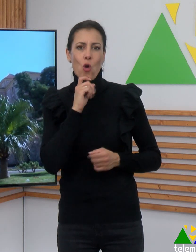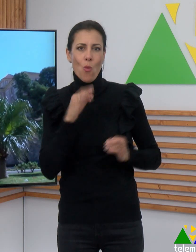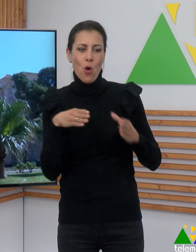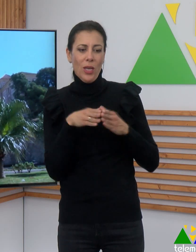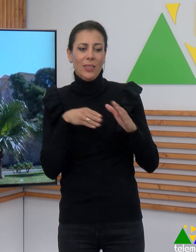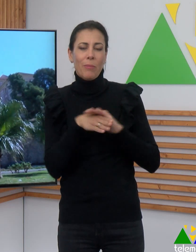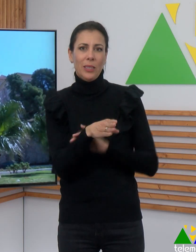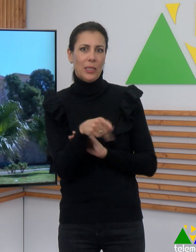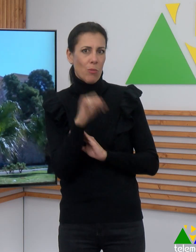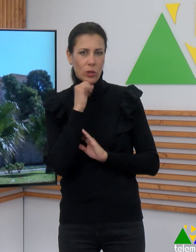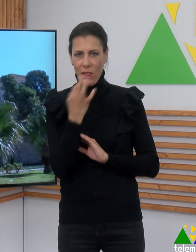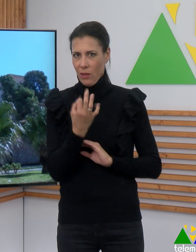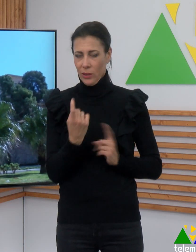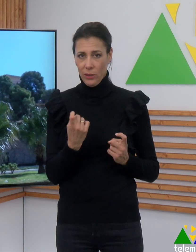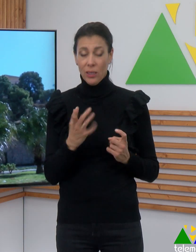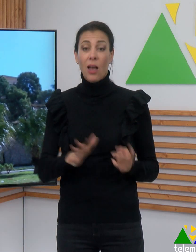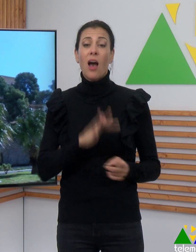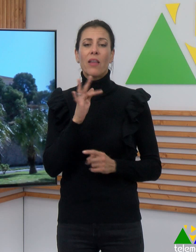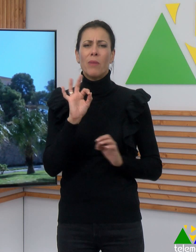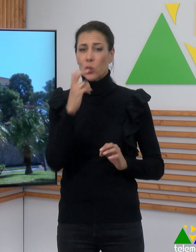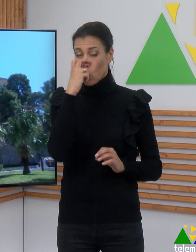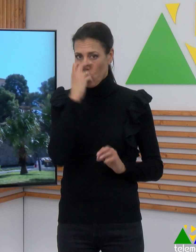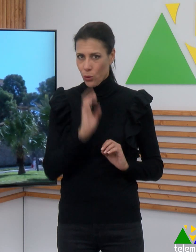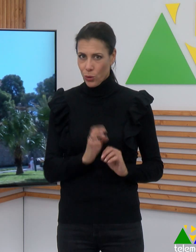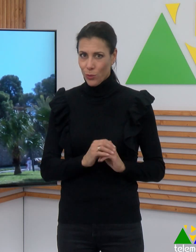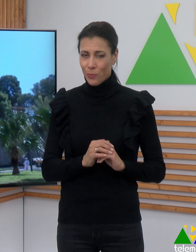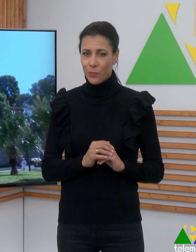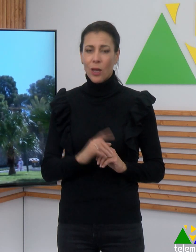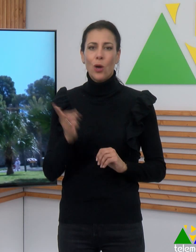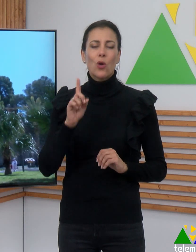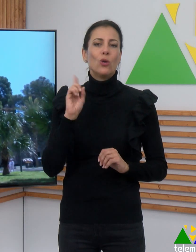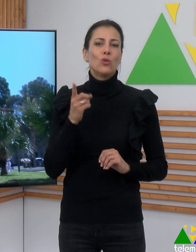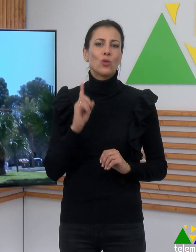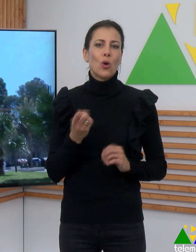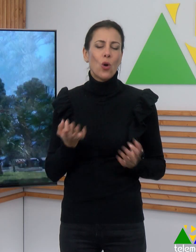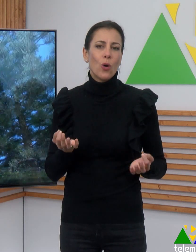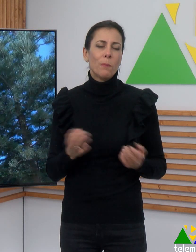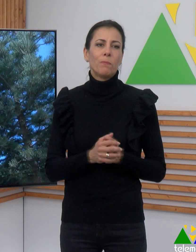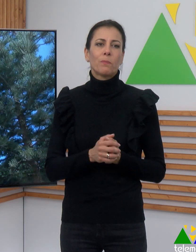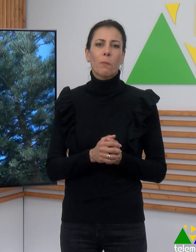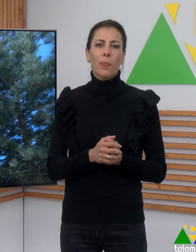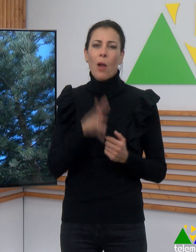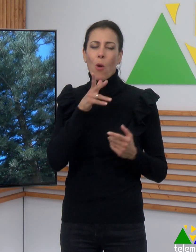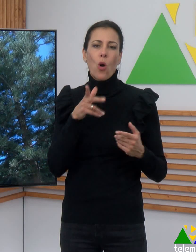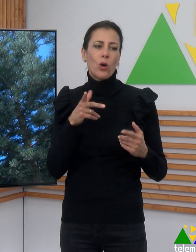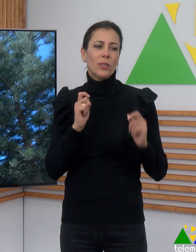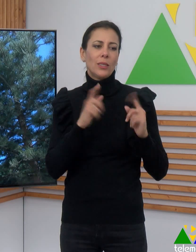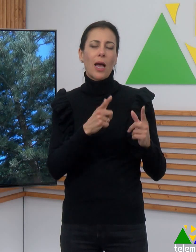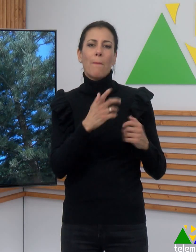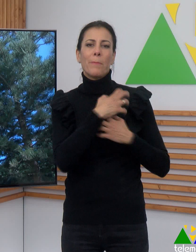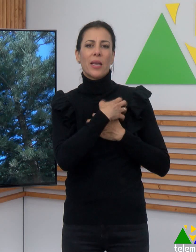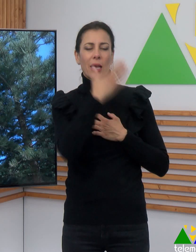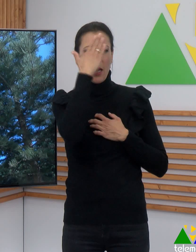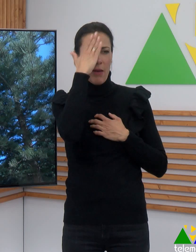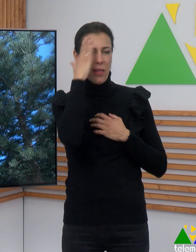entrada de Motril, que además es muy curioso porque no solamente se le dio culto a la Virgen de la Cabeza en